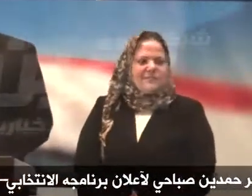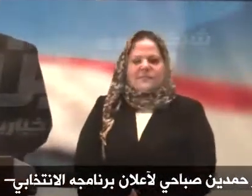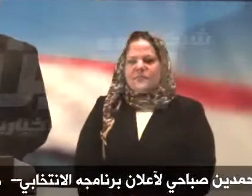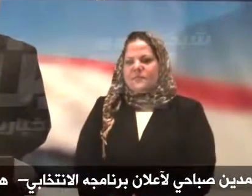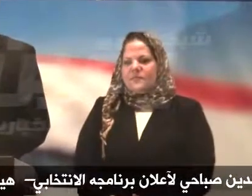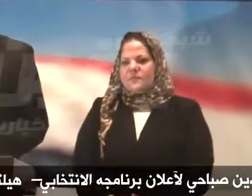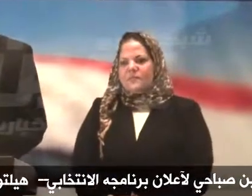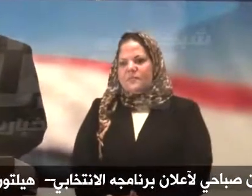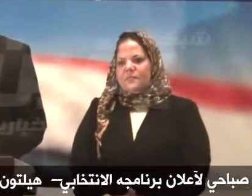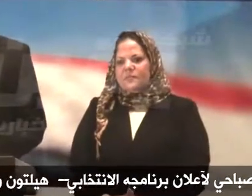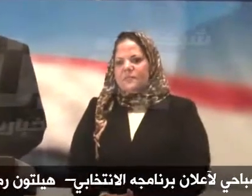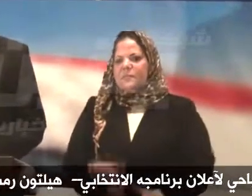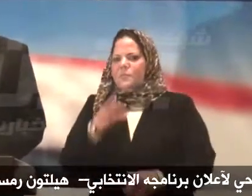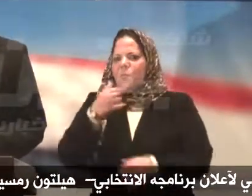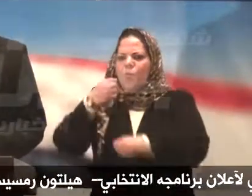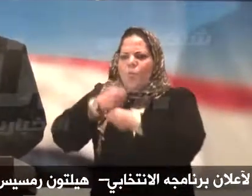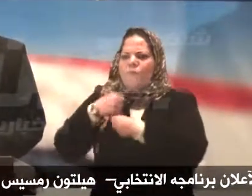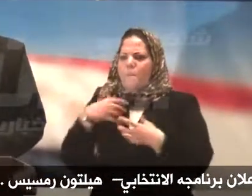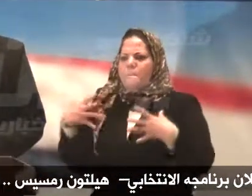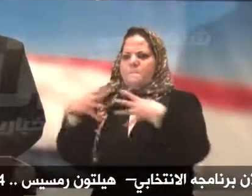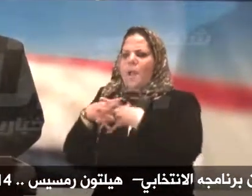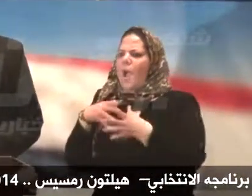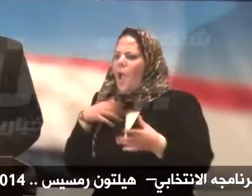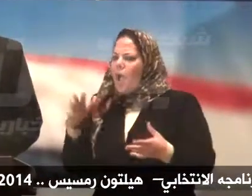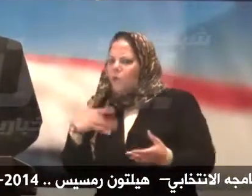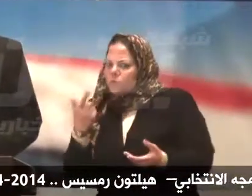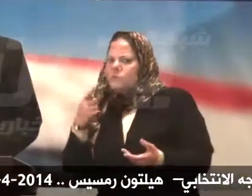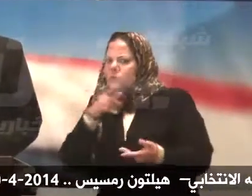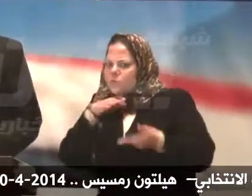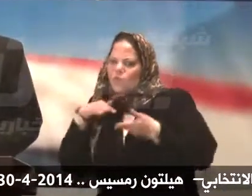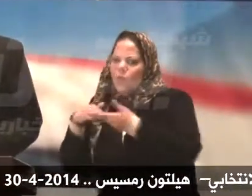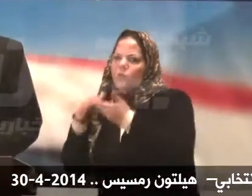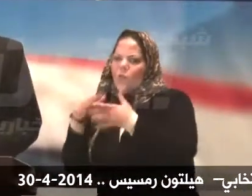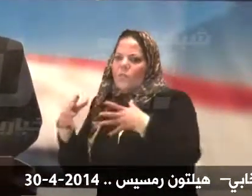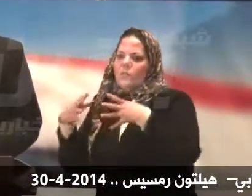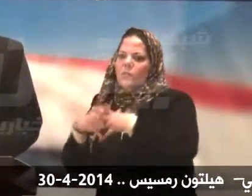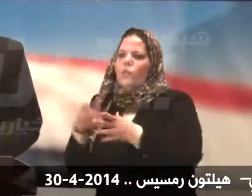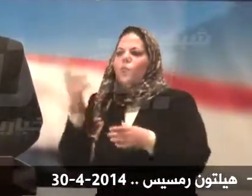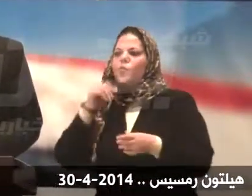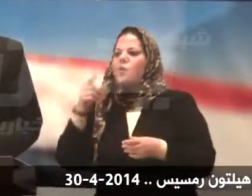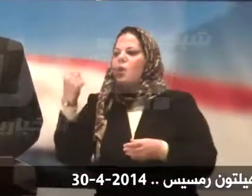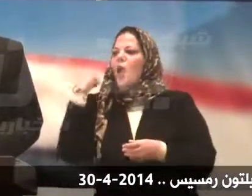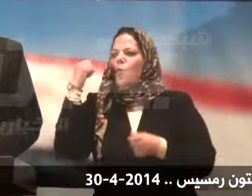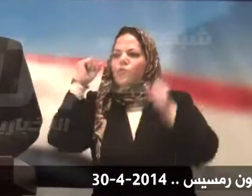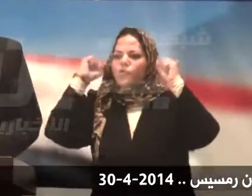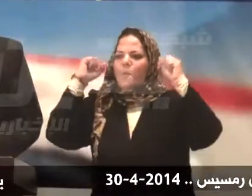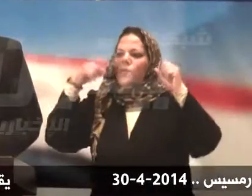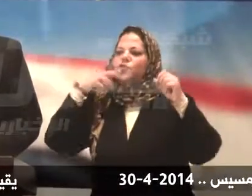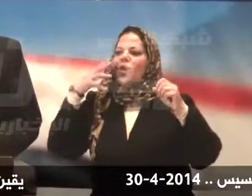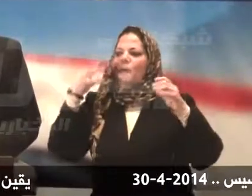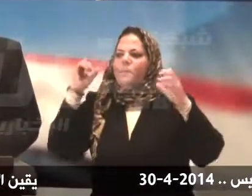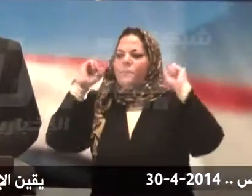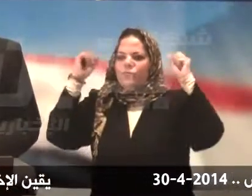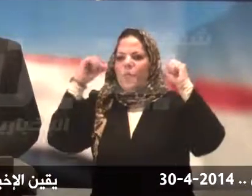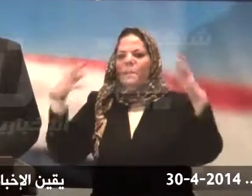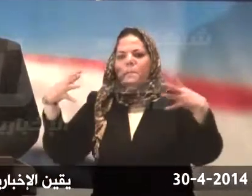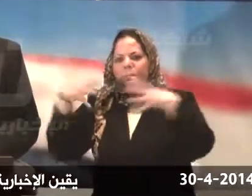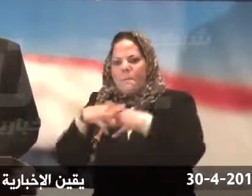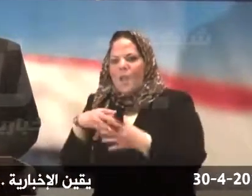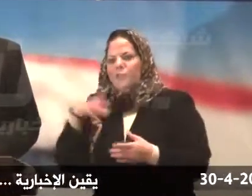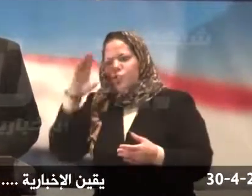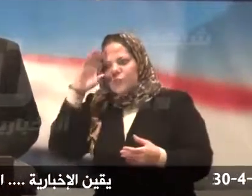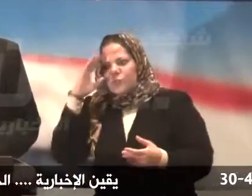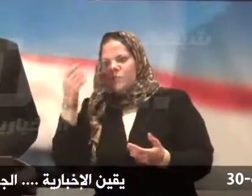بأنه يقف معنا، والقوى والحركات الثورية والشبابية التي